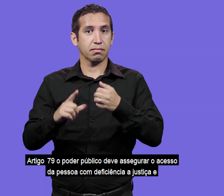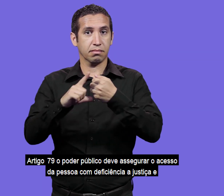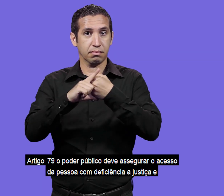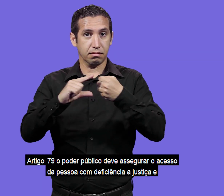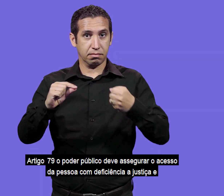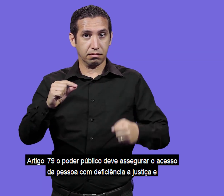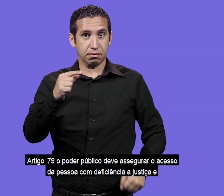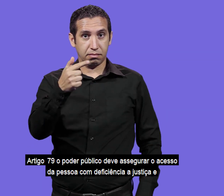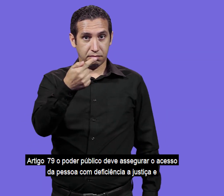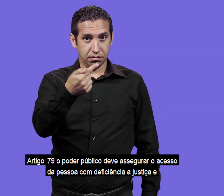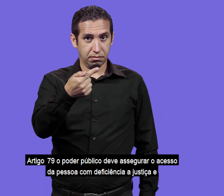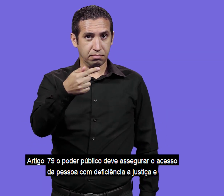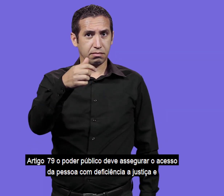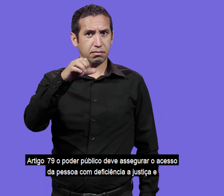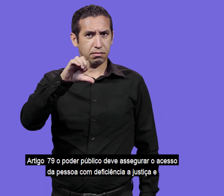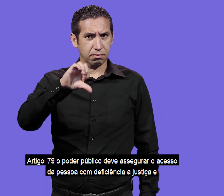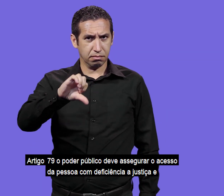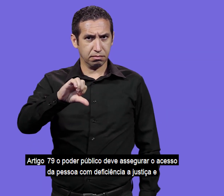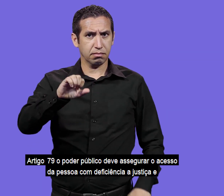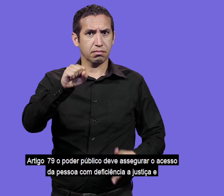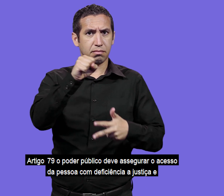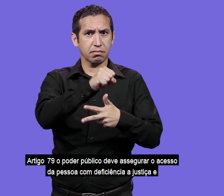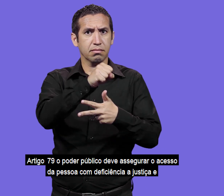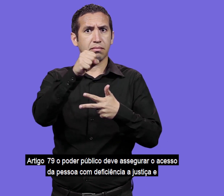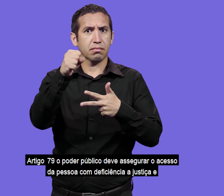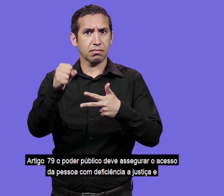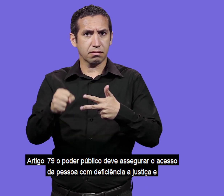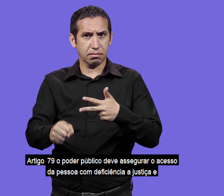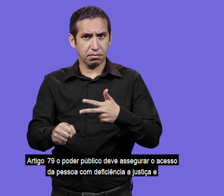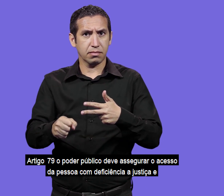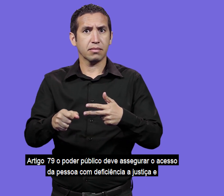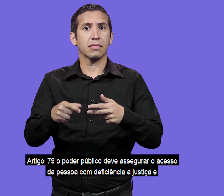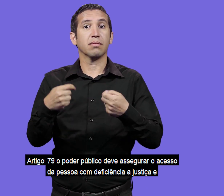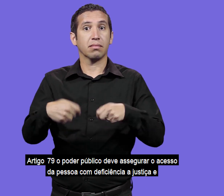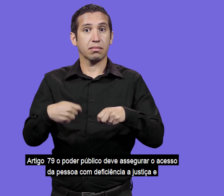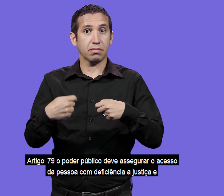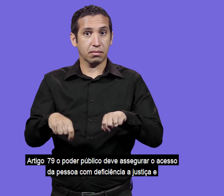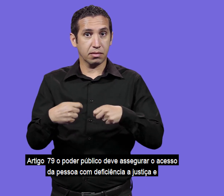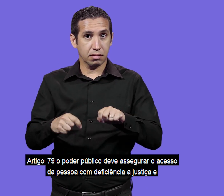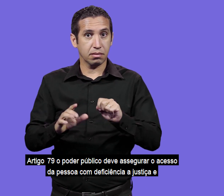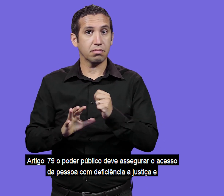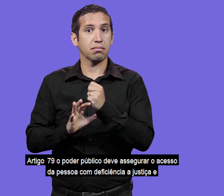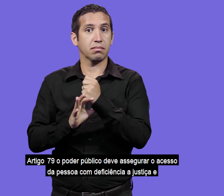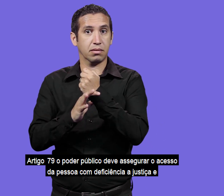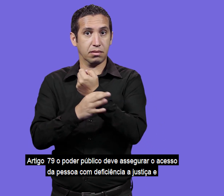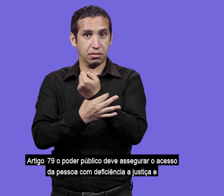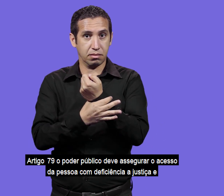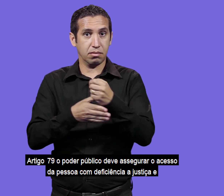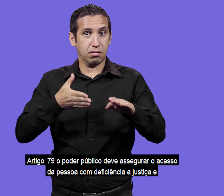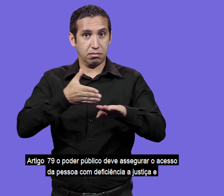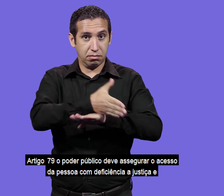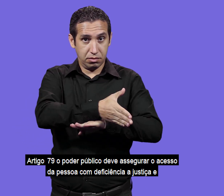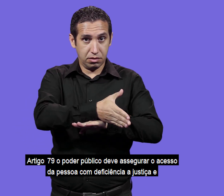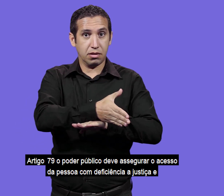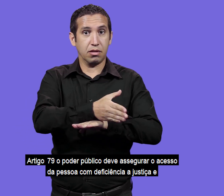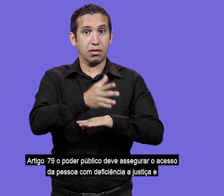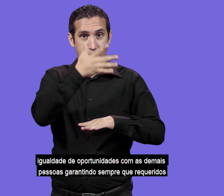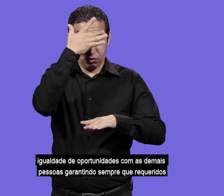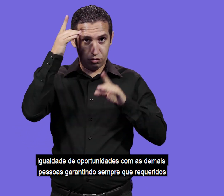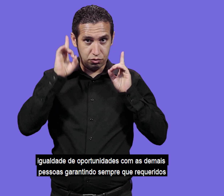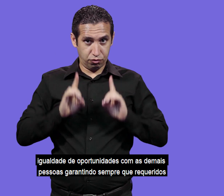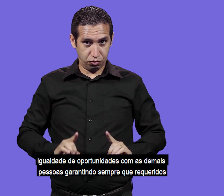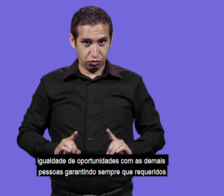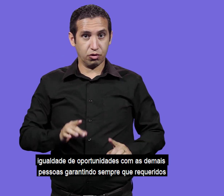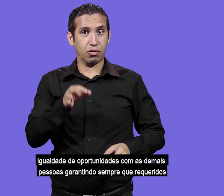Artigo 79. O poder público deve assegurar o acesso da pessoa com deficiência à justiça